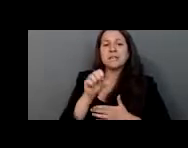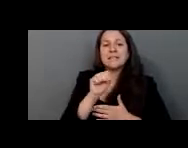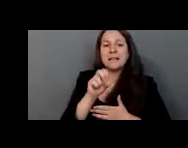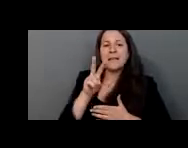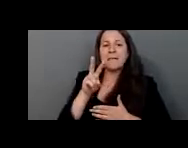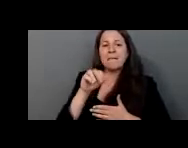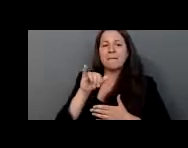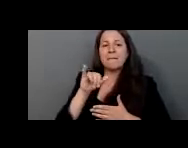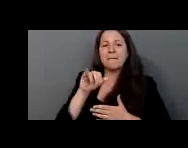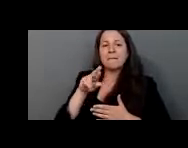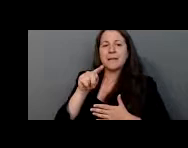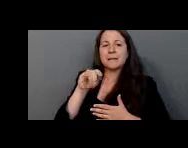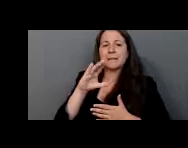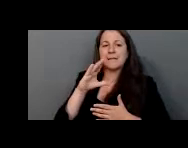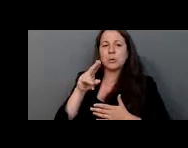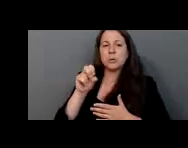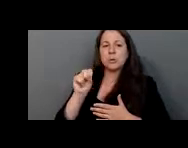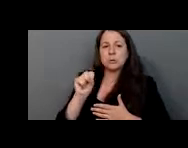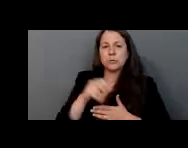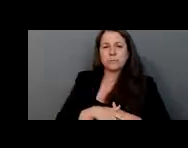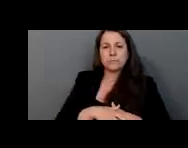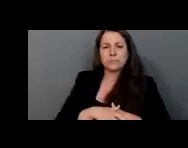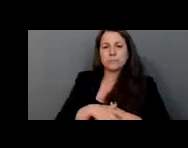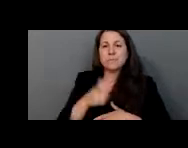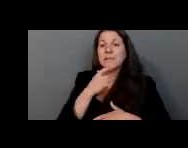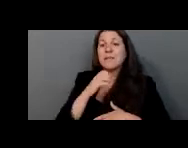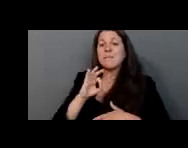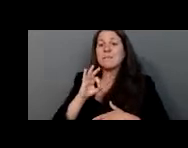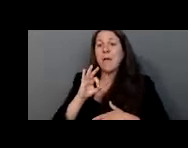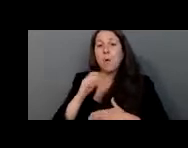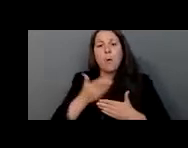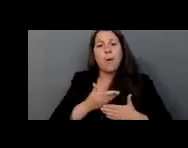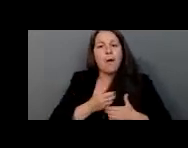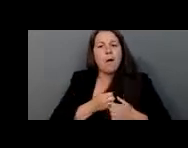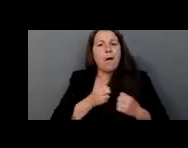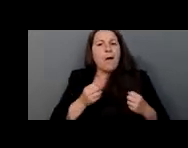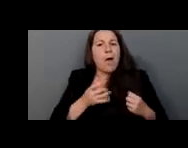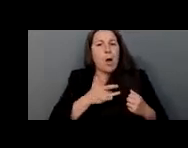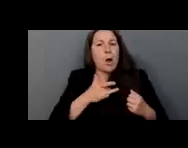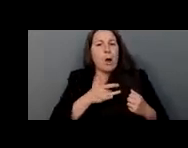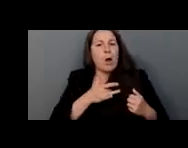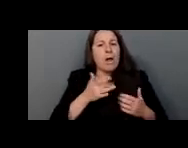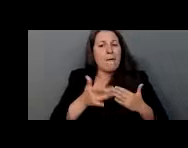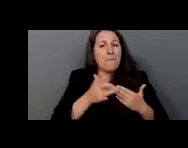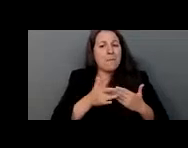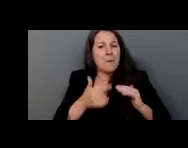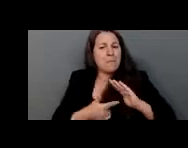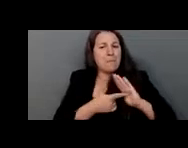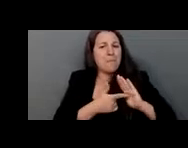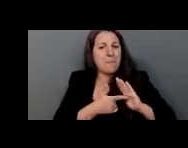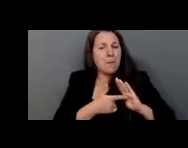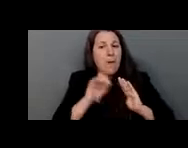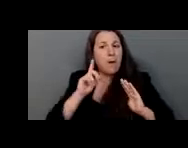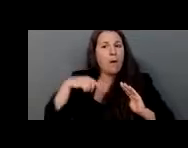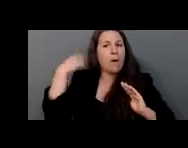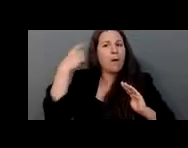Et donc, Figaro pense être fait duper après avoir ouvert son cœur et montré sa vulnérabilité. Il découvrira plus tard qu'il